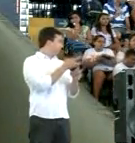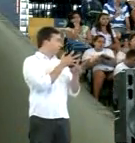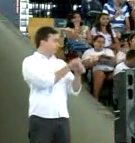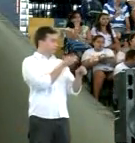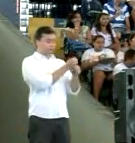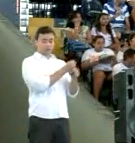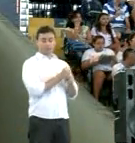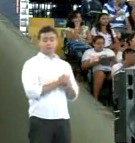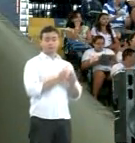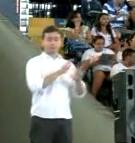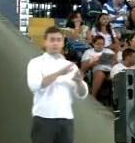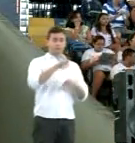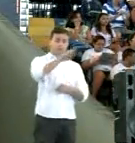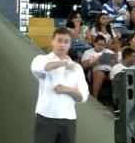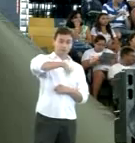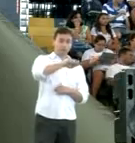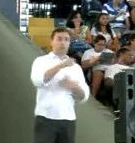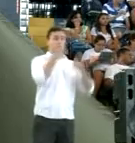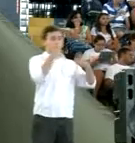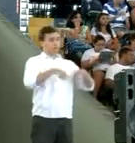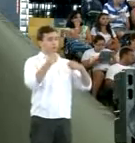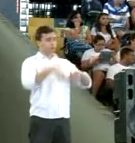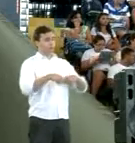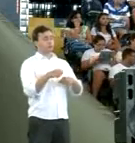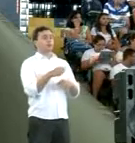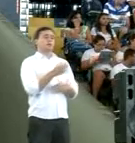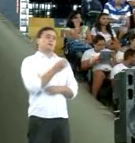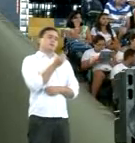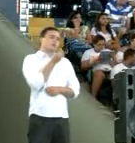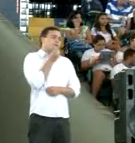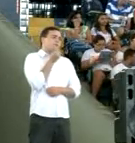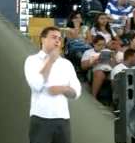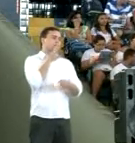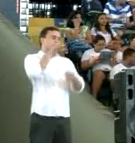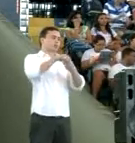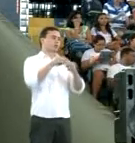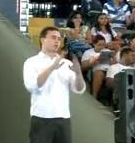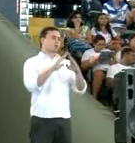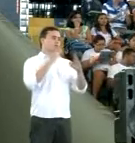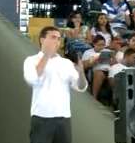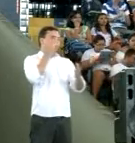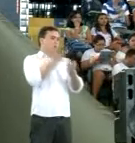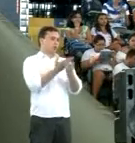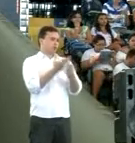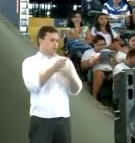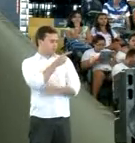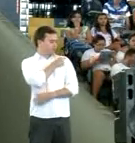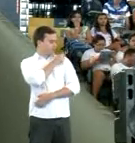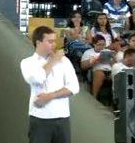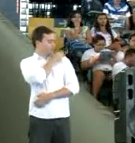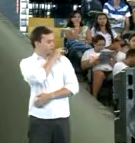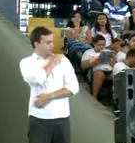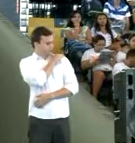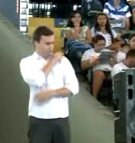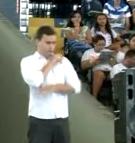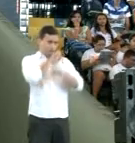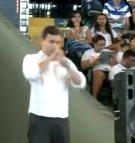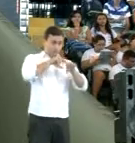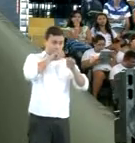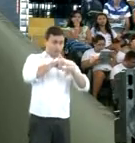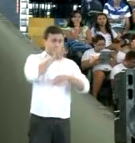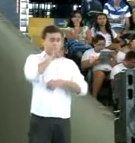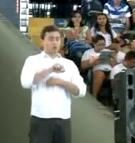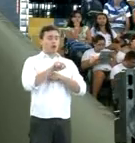deveria ter, no mínimo, educação financeira em todas as turmas hoje do ensino médio. Entenda, eu não